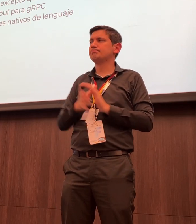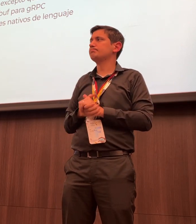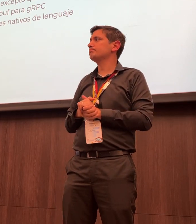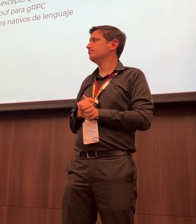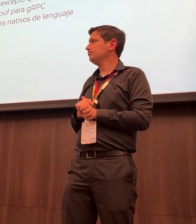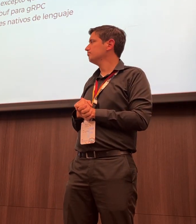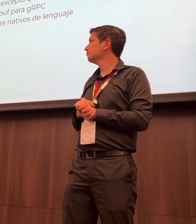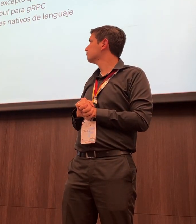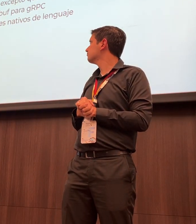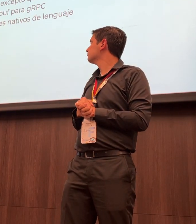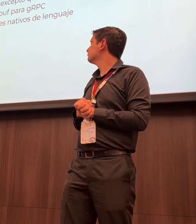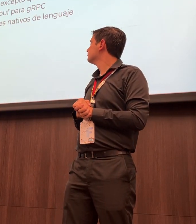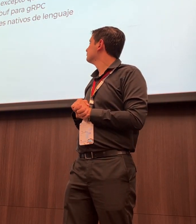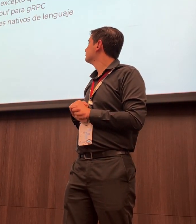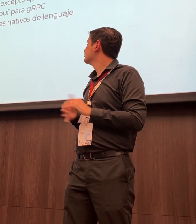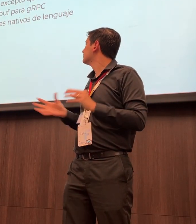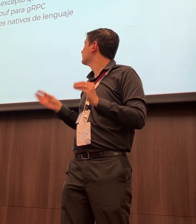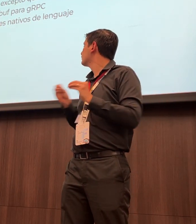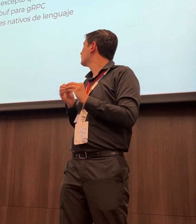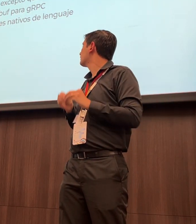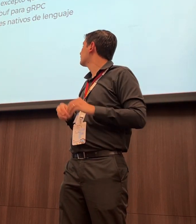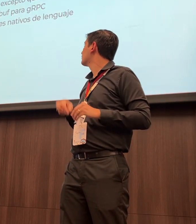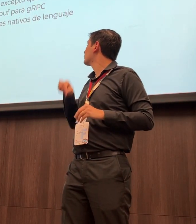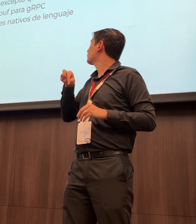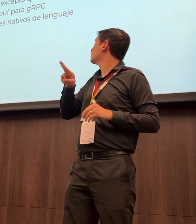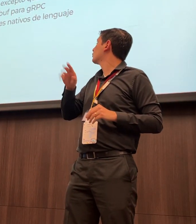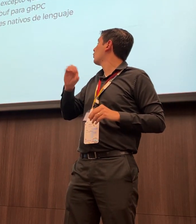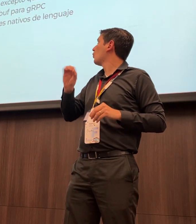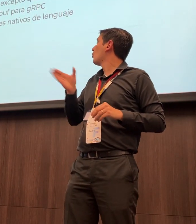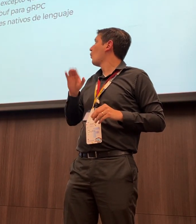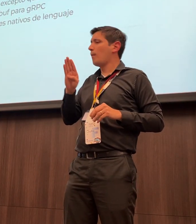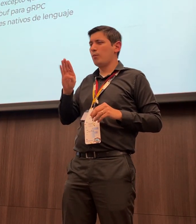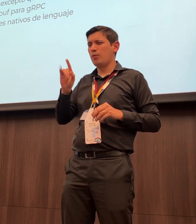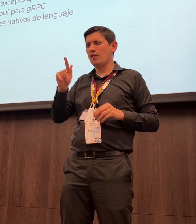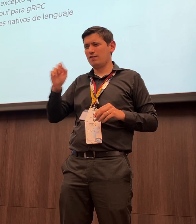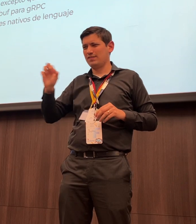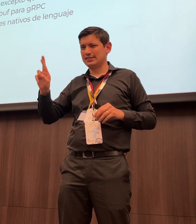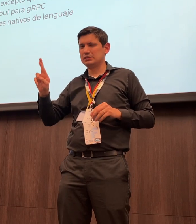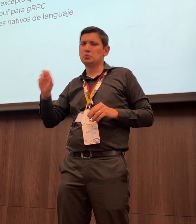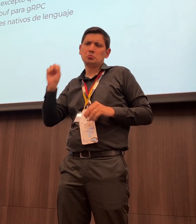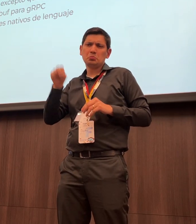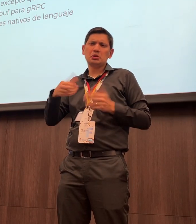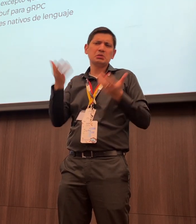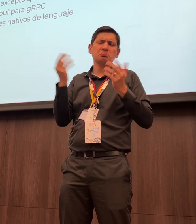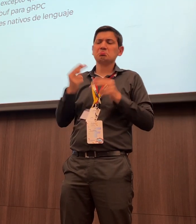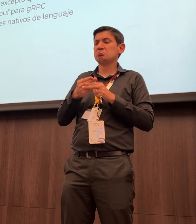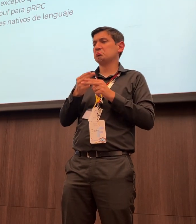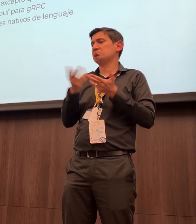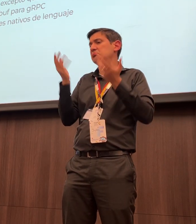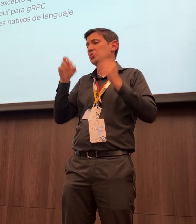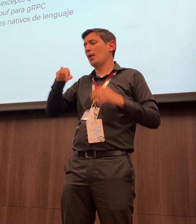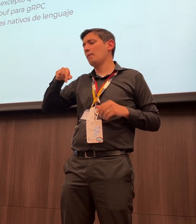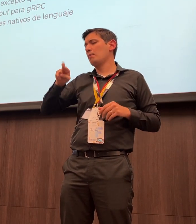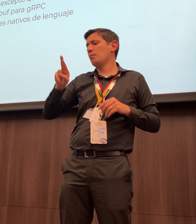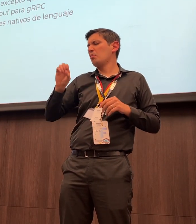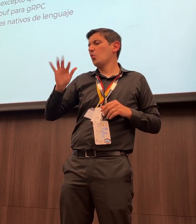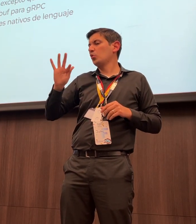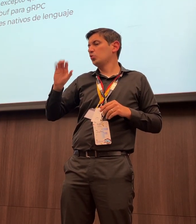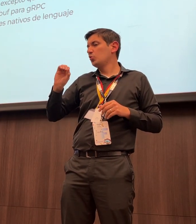Entonces, bueno, ¿qué más decir sobre los protocol buffers, ¿no? Un poco a partir de la definición, bueno, les podemos llamar protocol buffers,